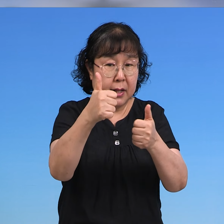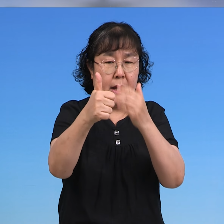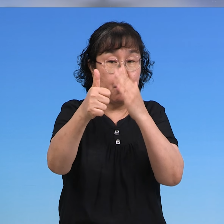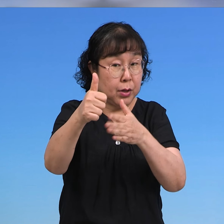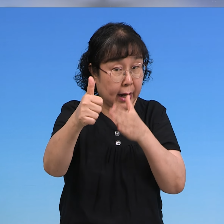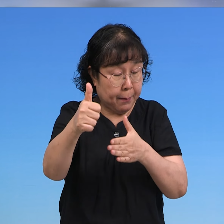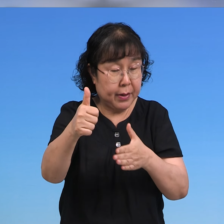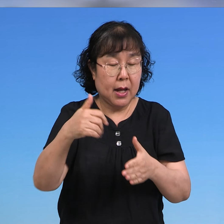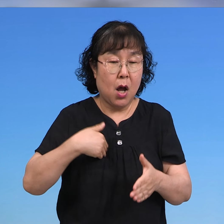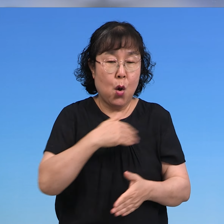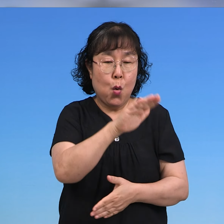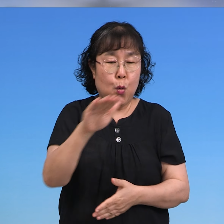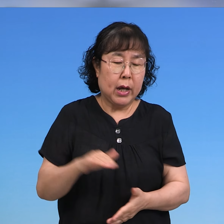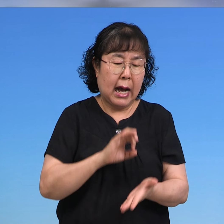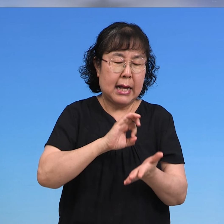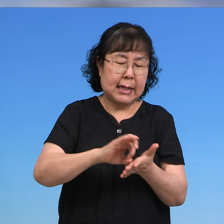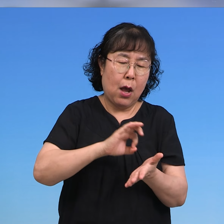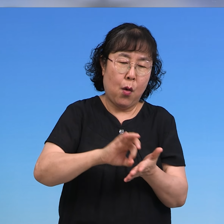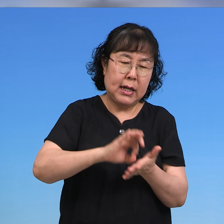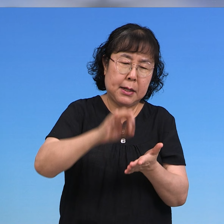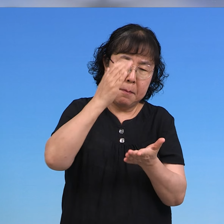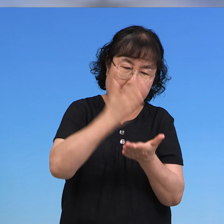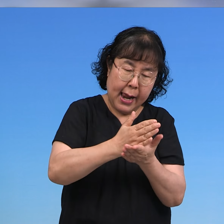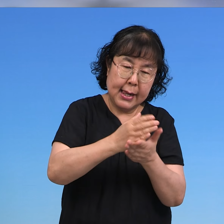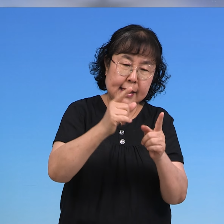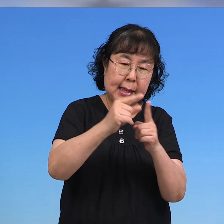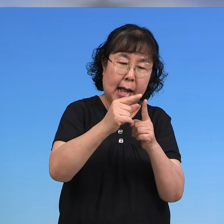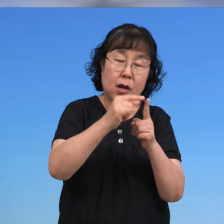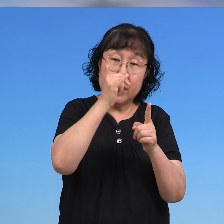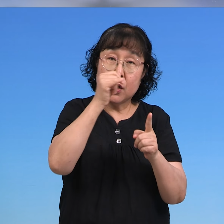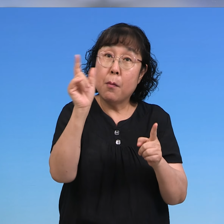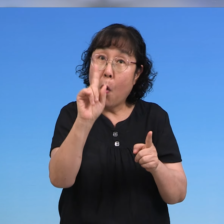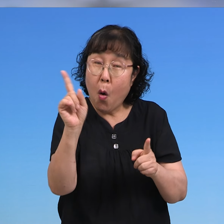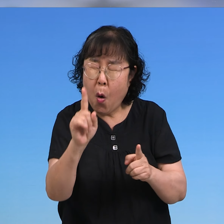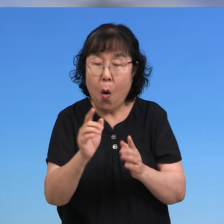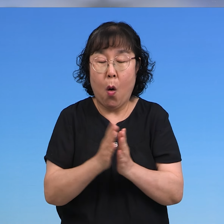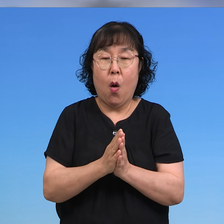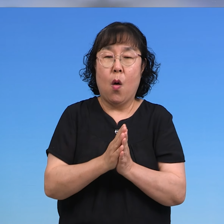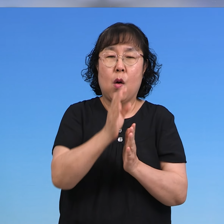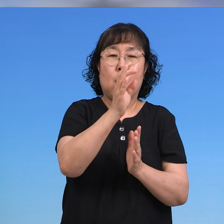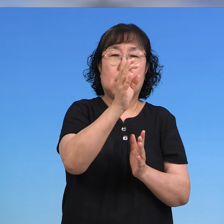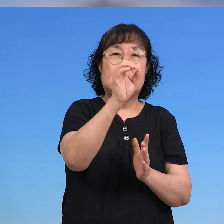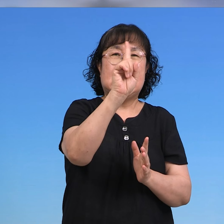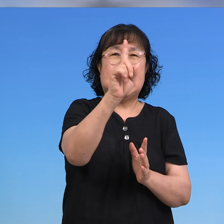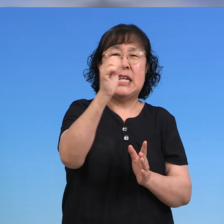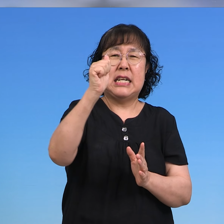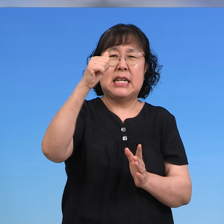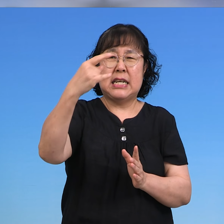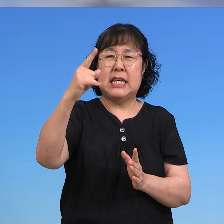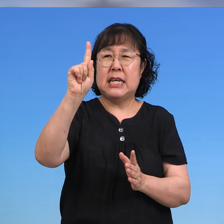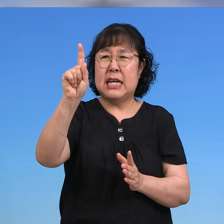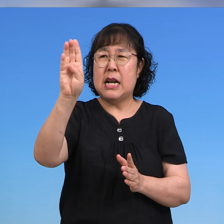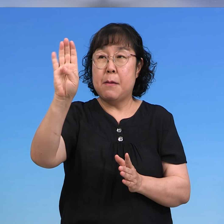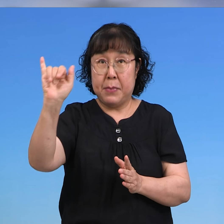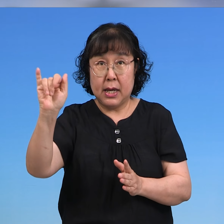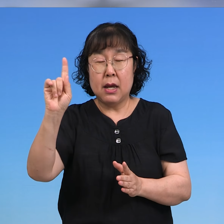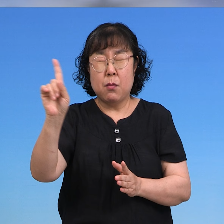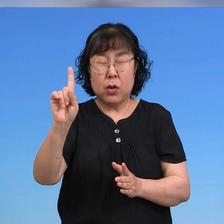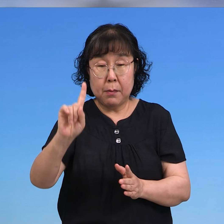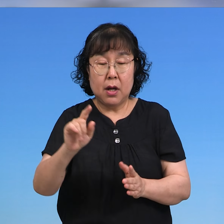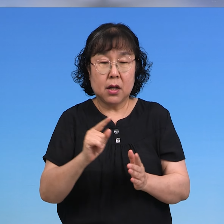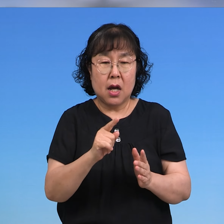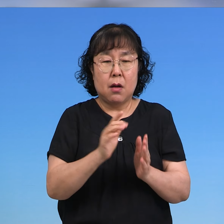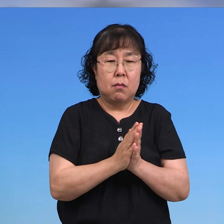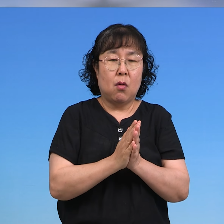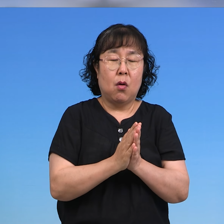있다. 그게 일희일비 하는 거예요. 한번 설교하고 뭐 아유 목사님 말씀 좋네요. 그럼 또 우쭐해지고 또